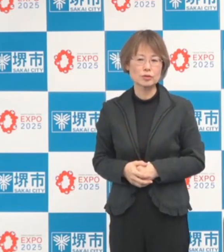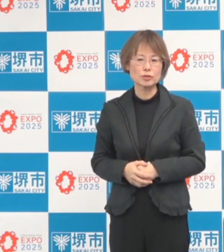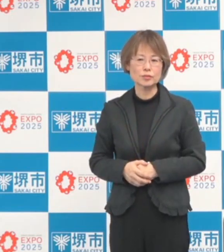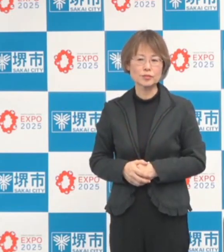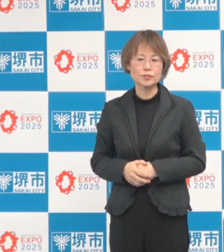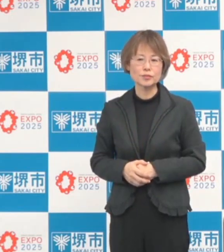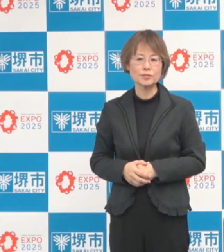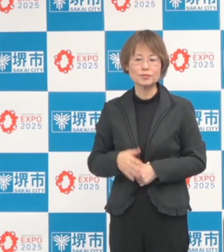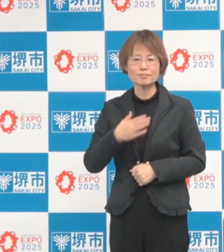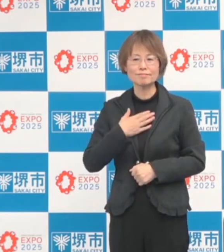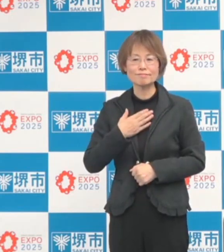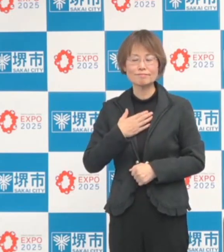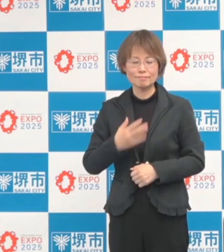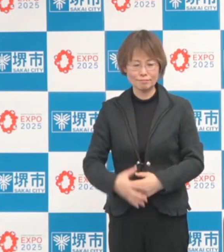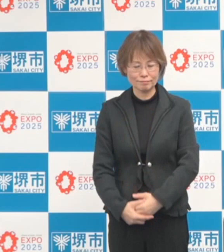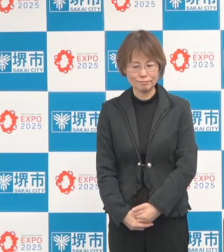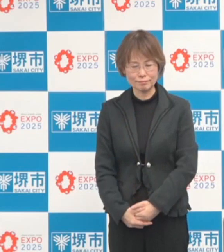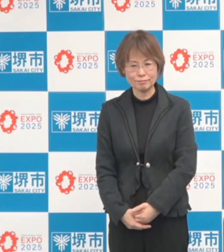ということです。